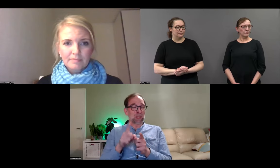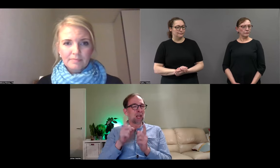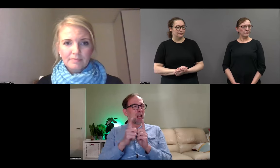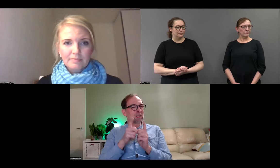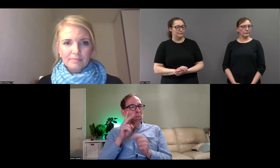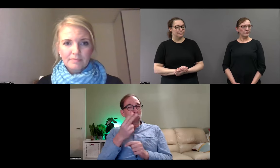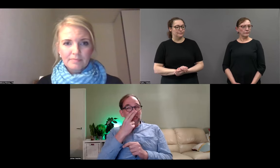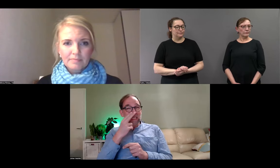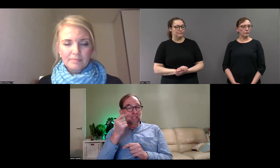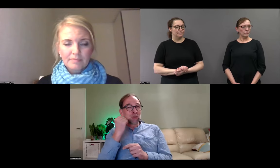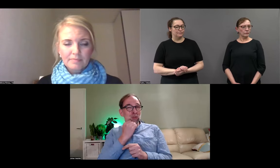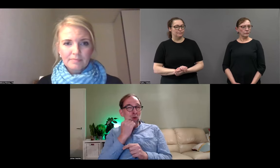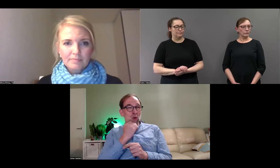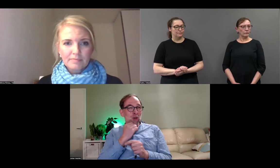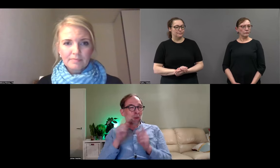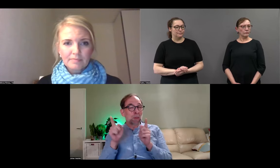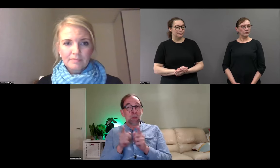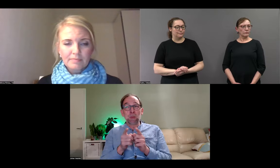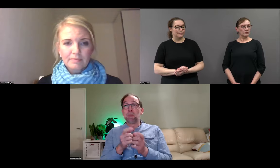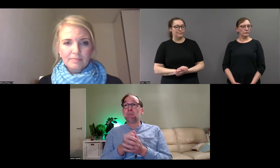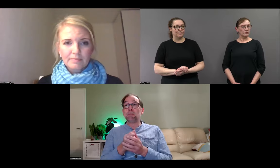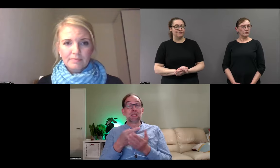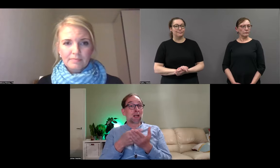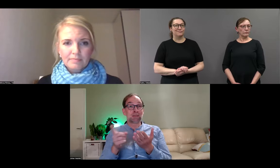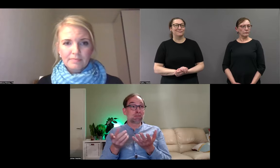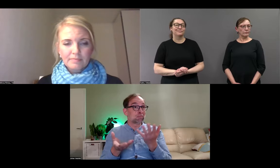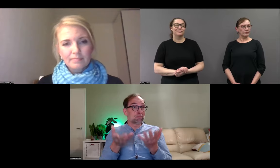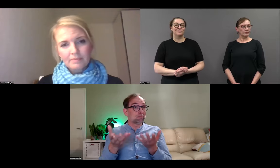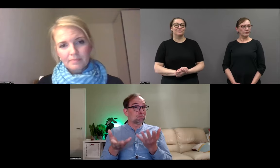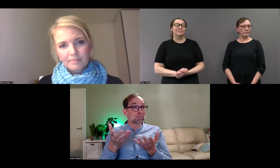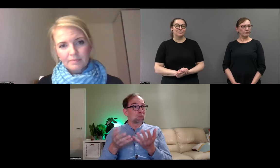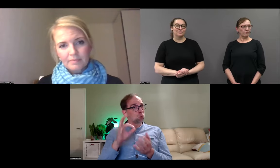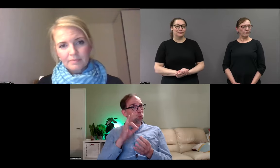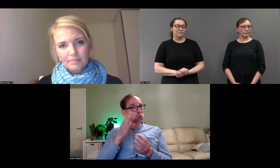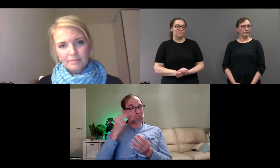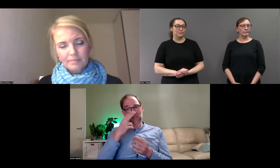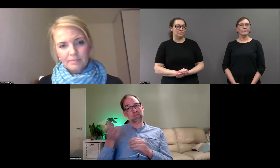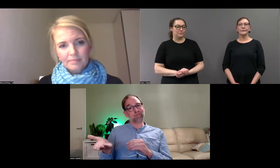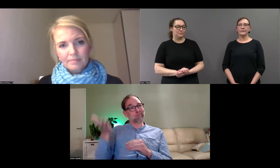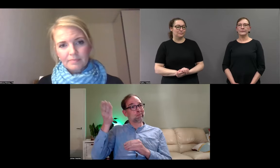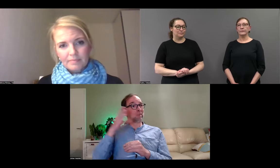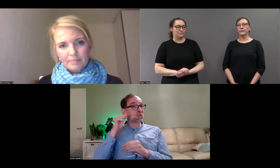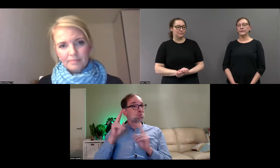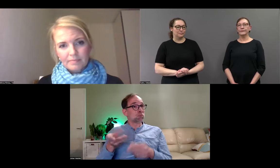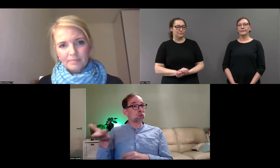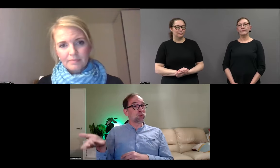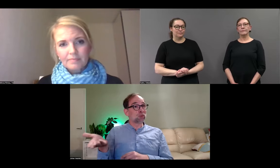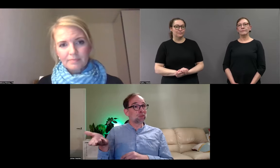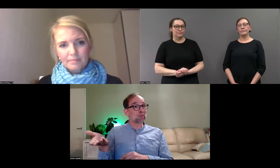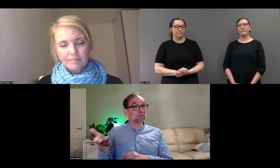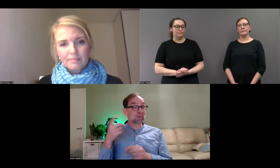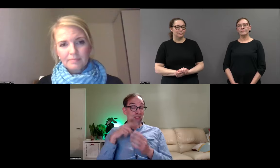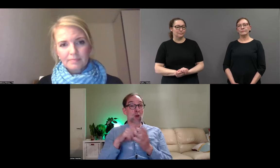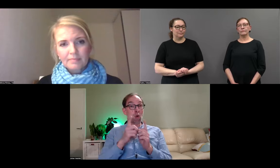har blivit en del som har blivit tolkade. Och sen, ja, det finns liksom inte så väldigt mycket där, så jag funderar, hur ska